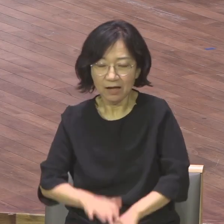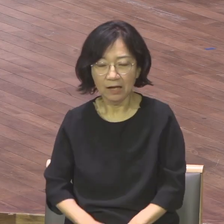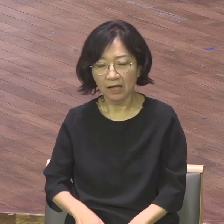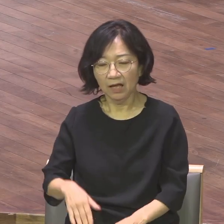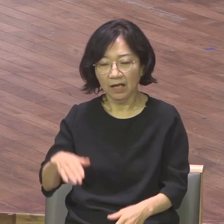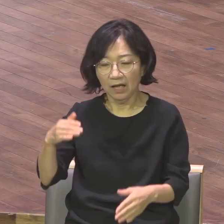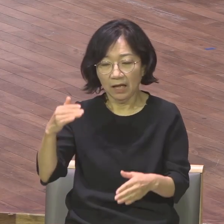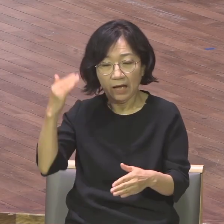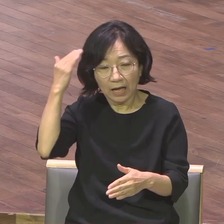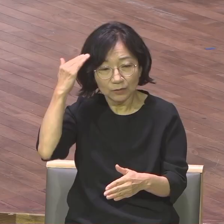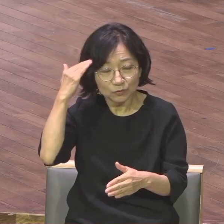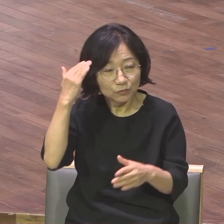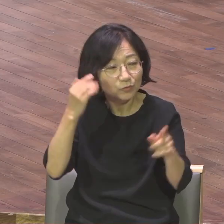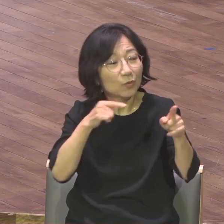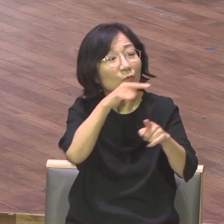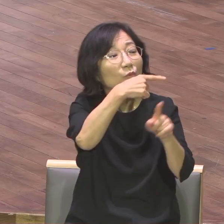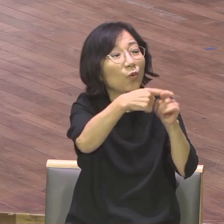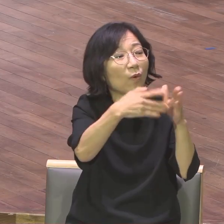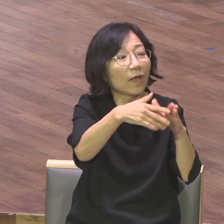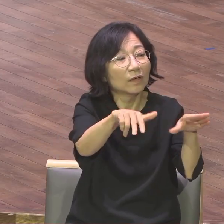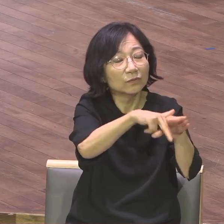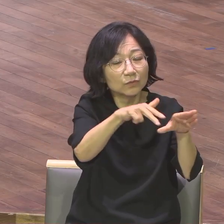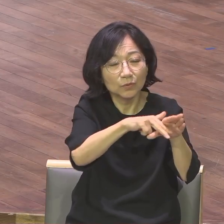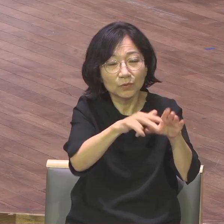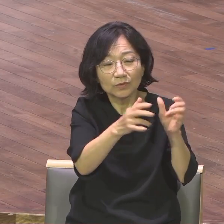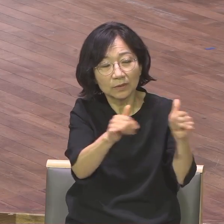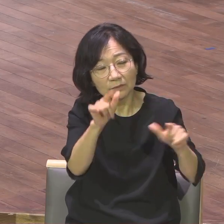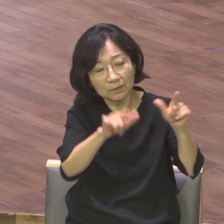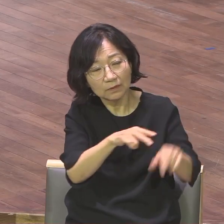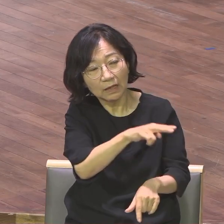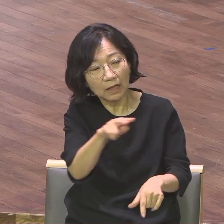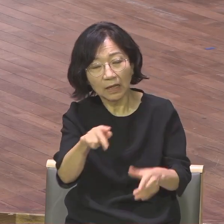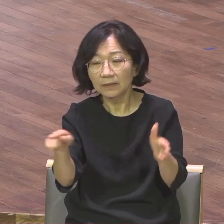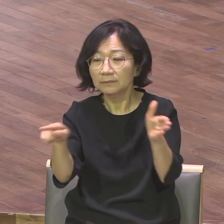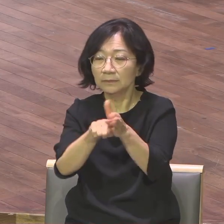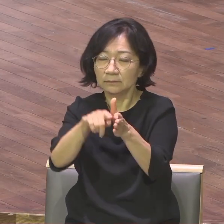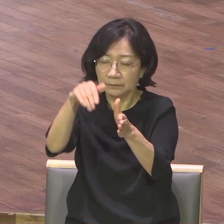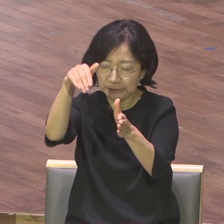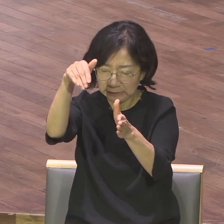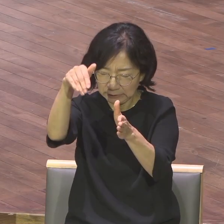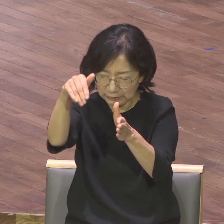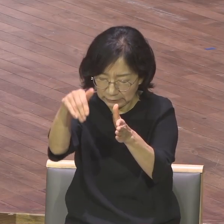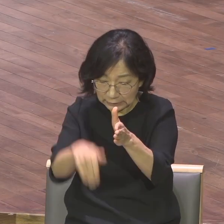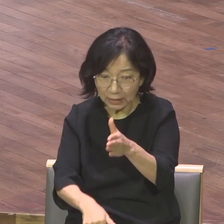한국교회 현실이에요. 한국교회 현실이라고. 계속 마이너스 성장.